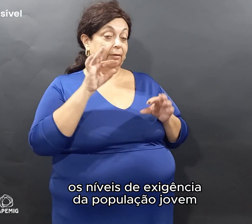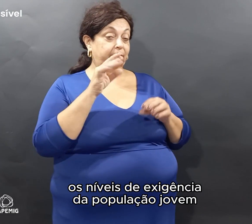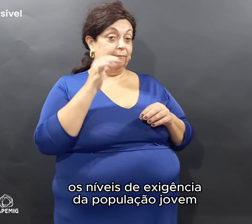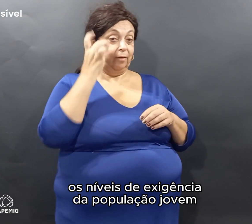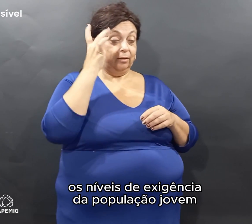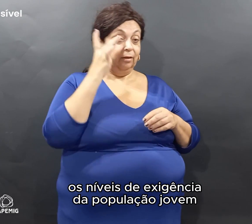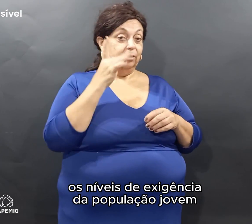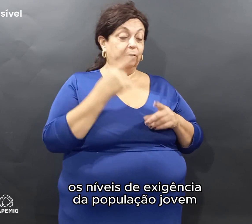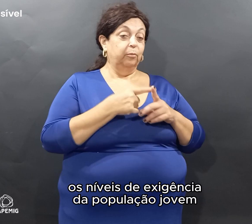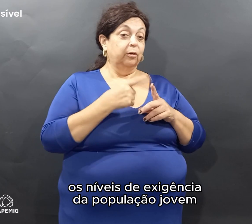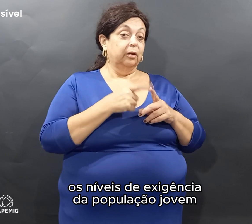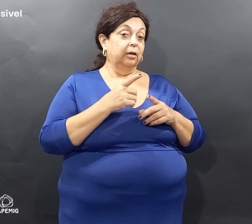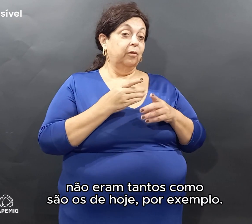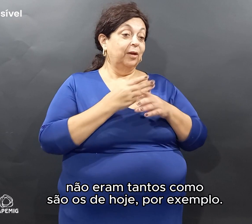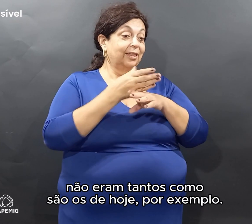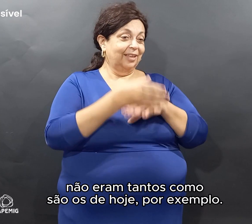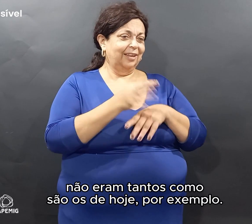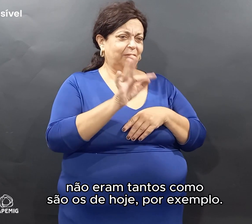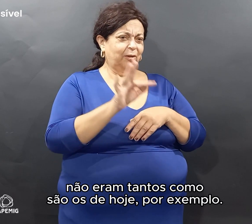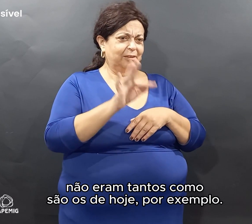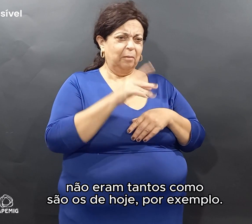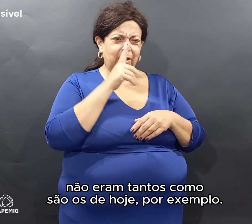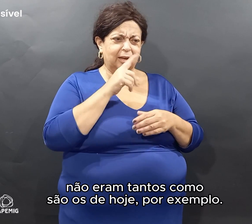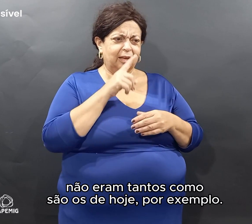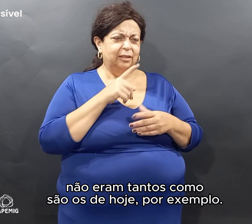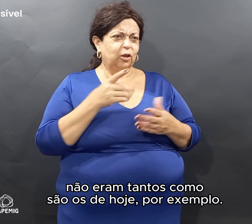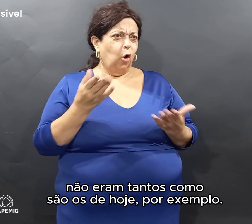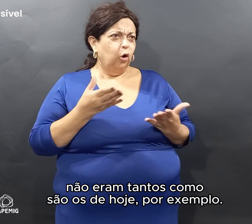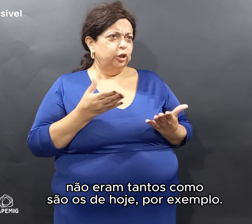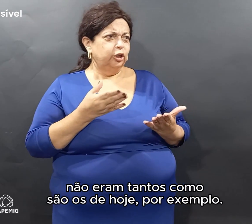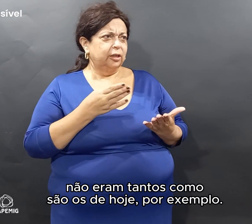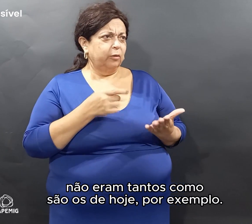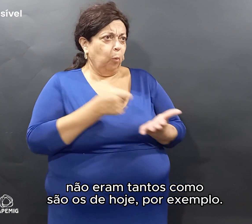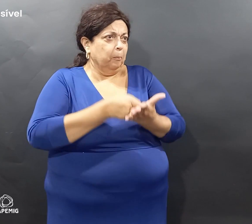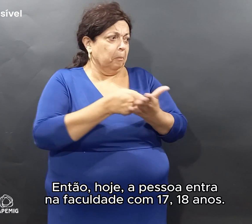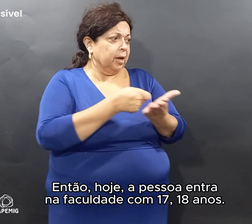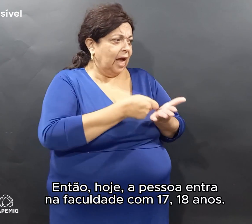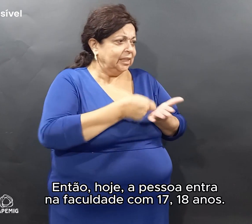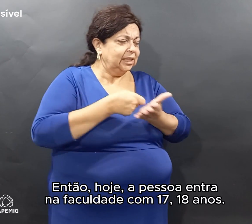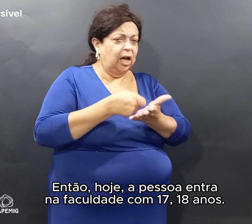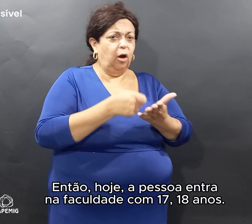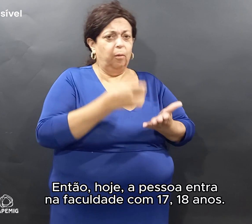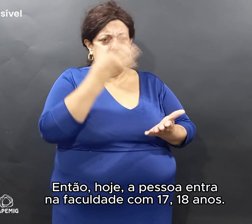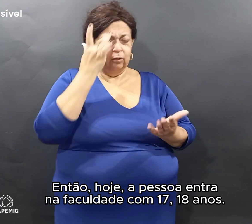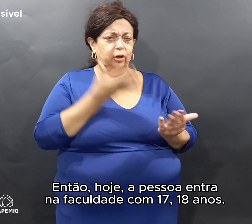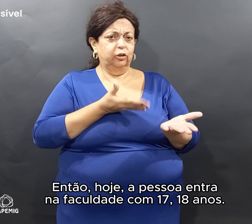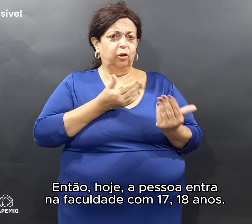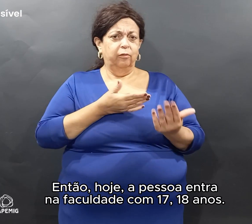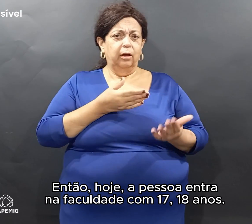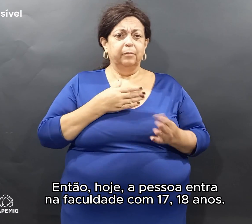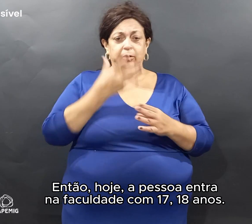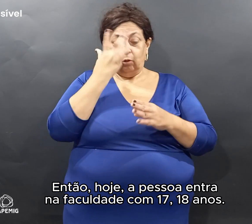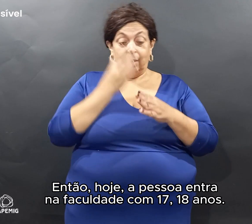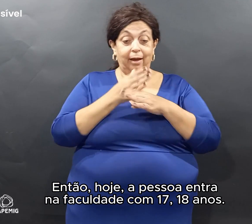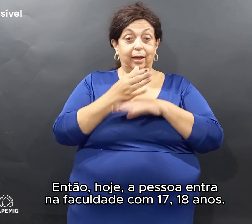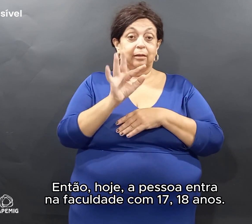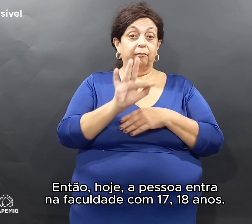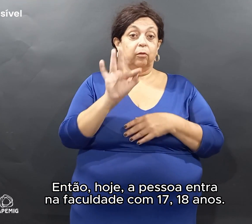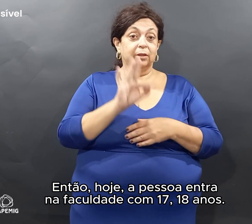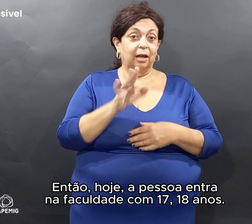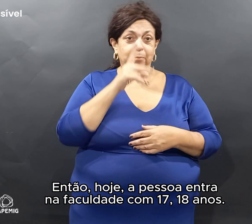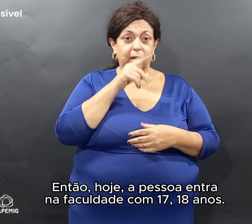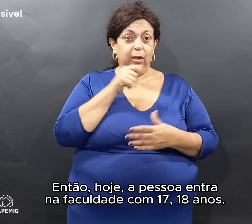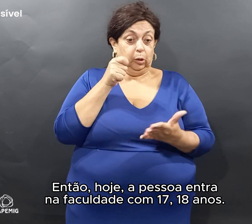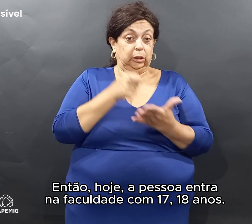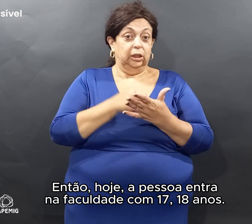de exigência da população jovem não eram tantos como são os de hoje, por exemplo. Então, hoje, a pessoa entra na faculdade